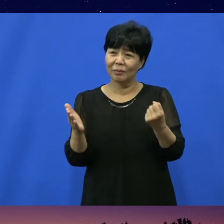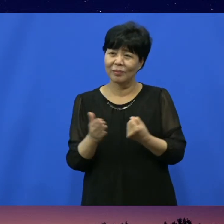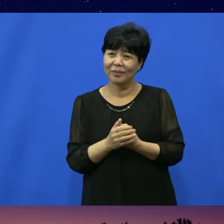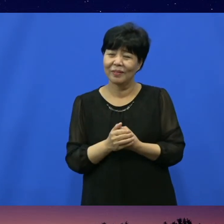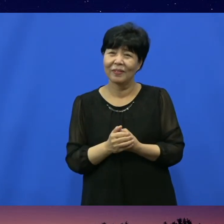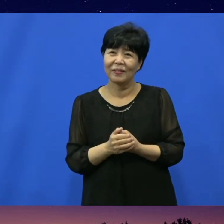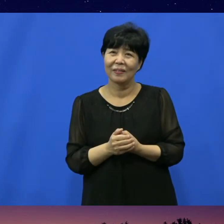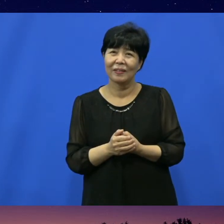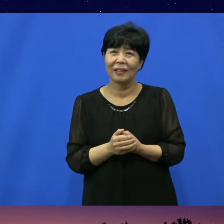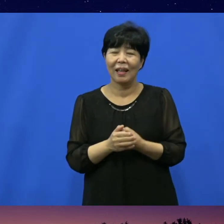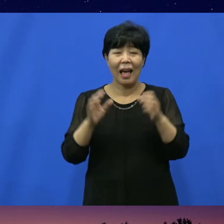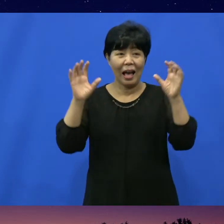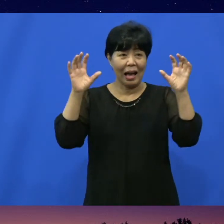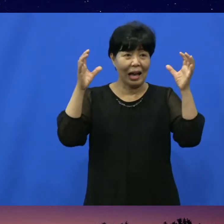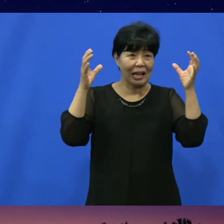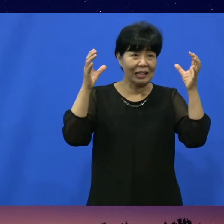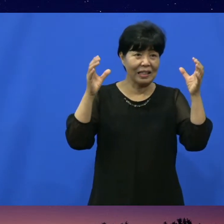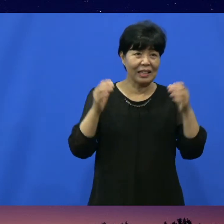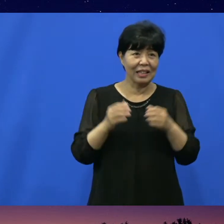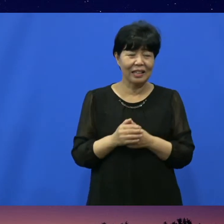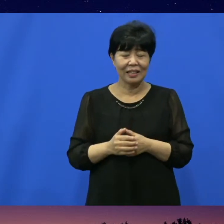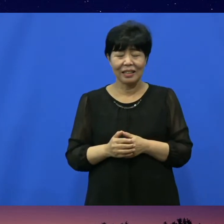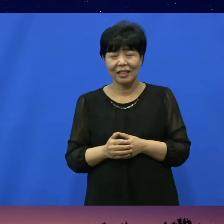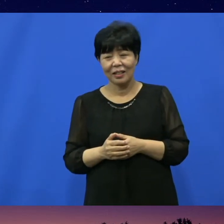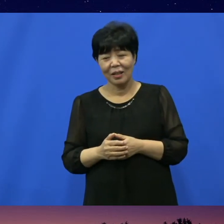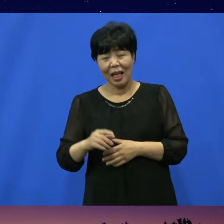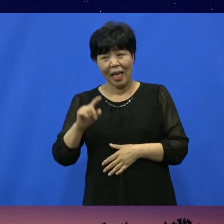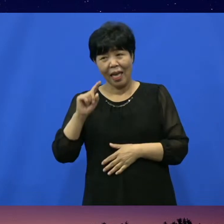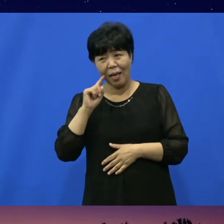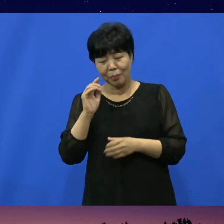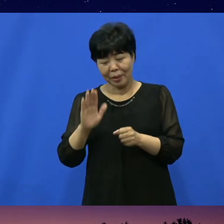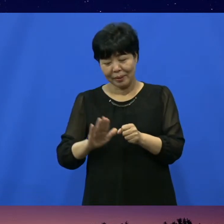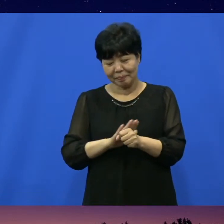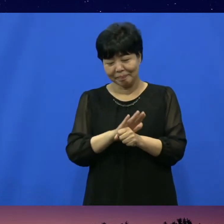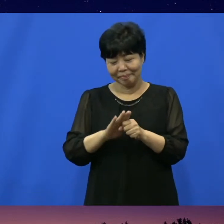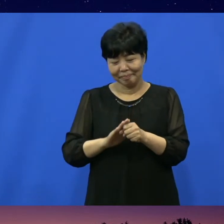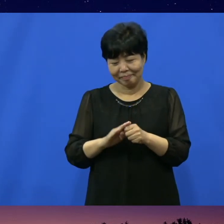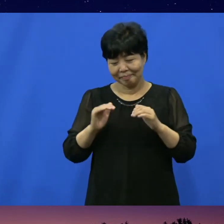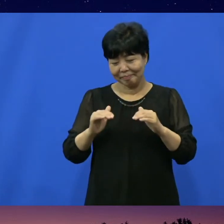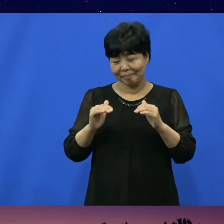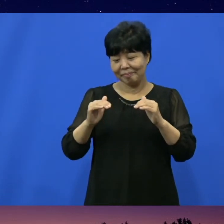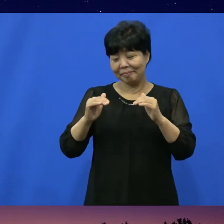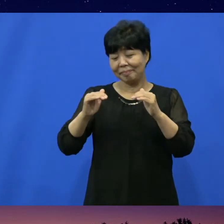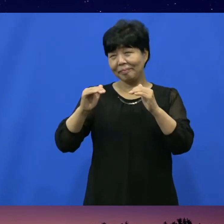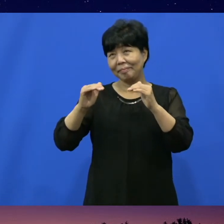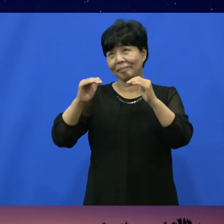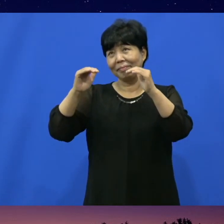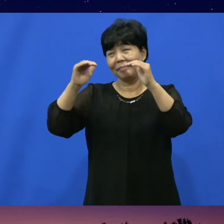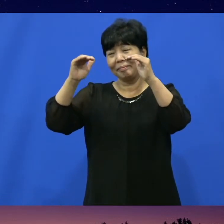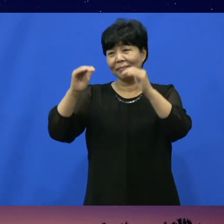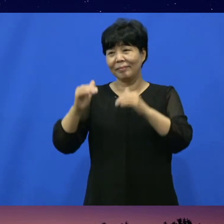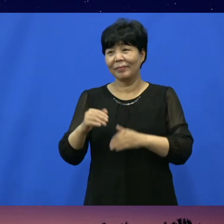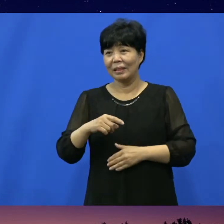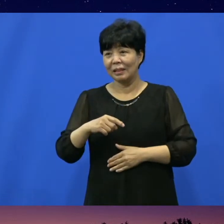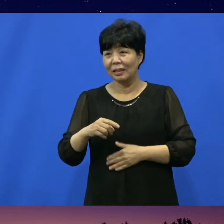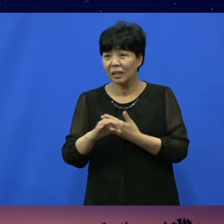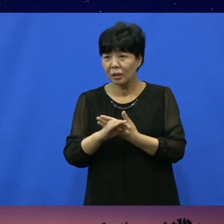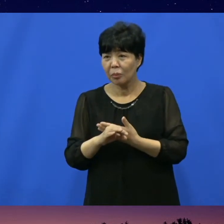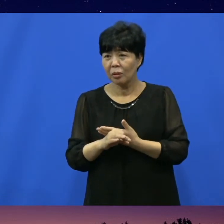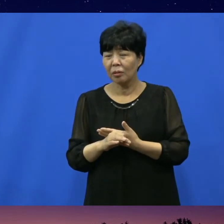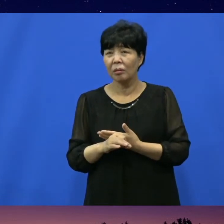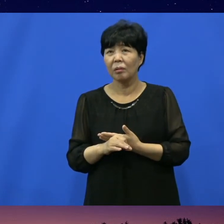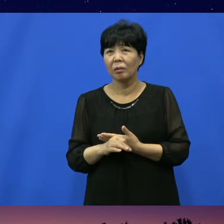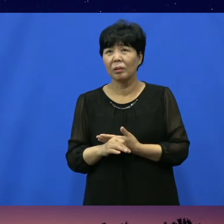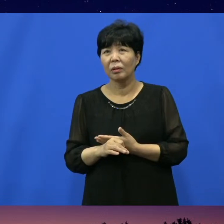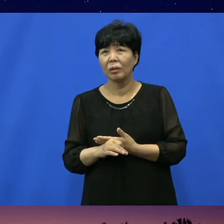여러분, 아이들이 어릴 때부터 너무 예쁘게 사랑받고 자라면요, 옆에서 너무 자기가 예쁘고 잘 하니까